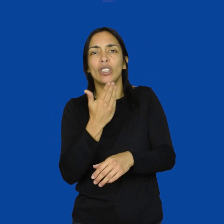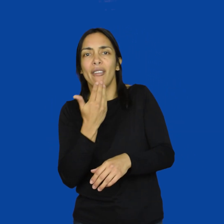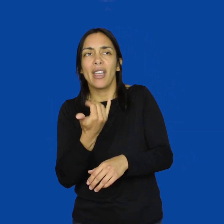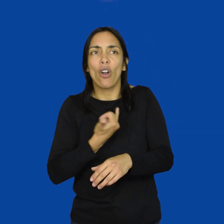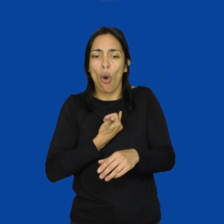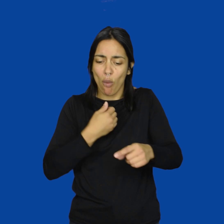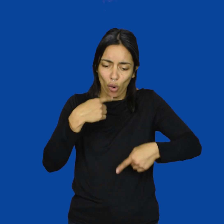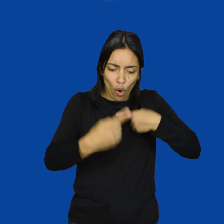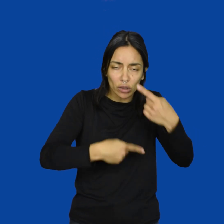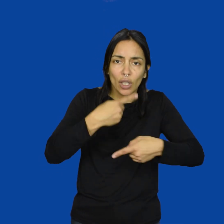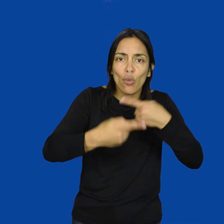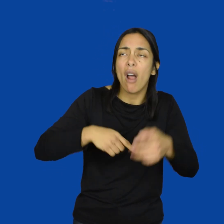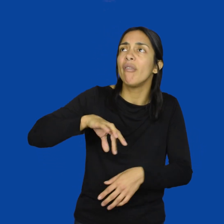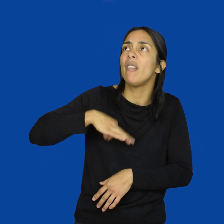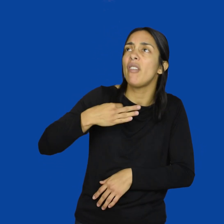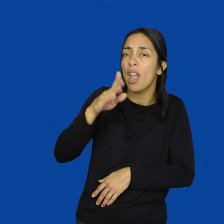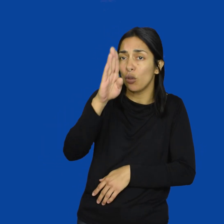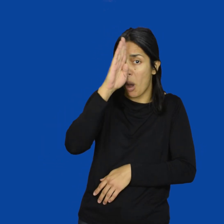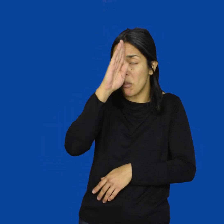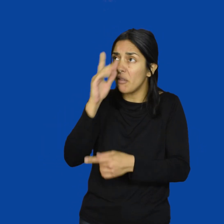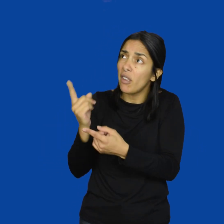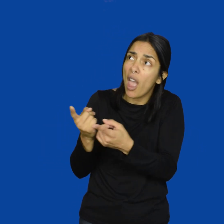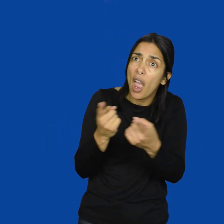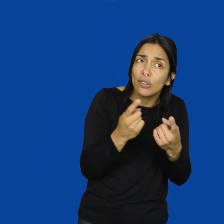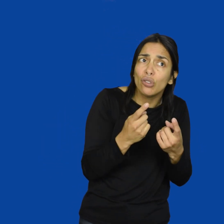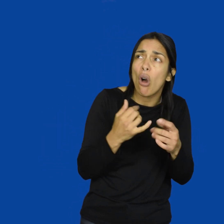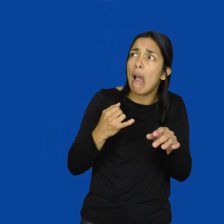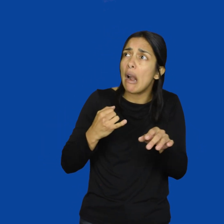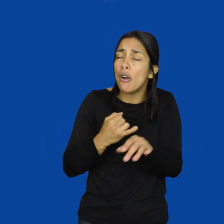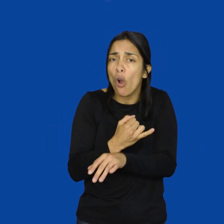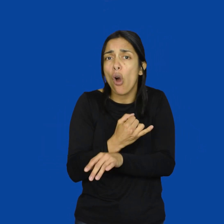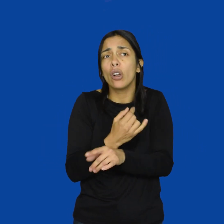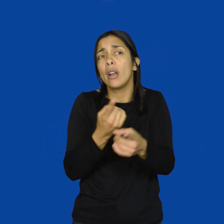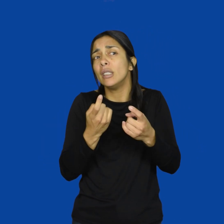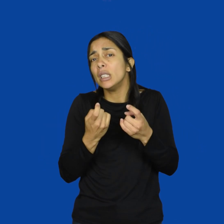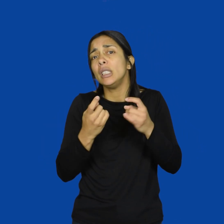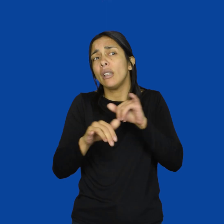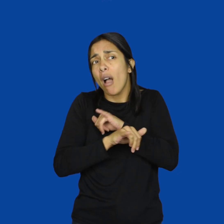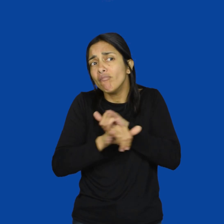hacerlo, procurando aprender de los errores y buscando siempre lo mejor para sus familias.